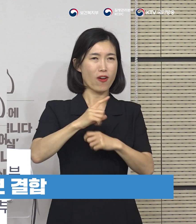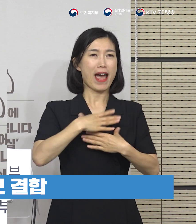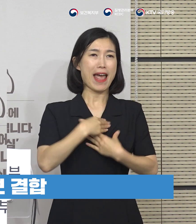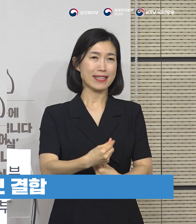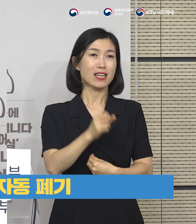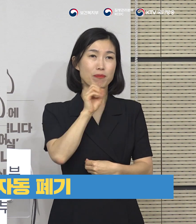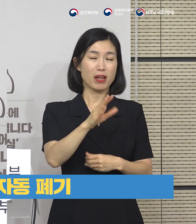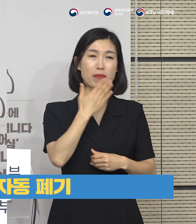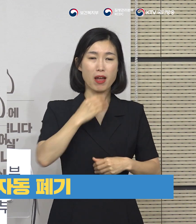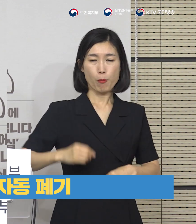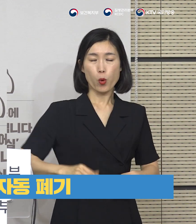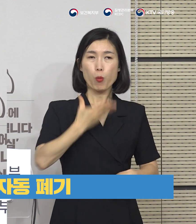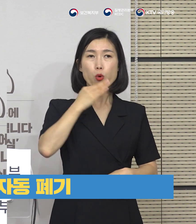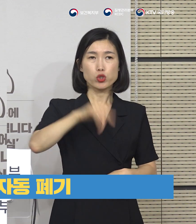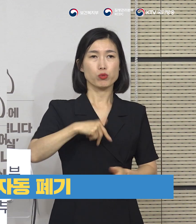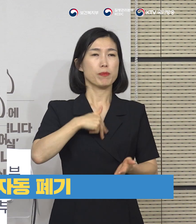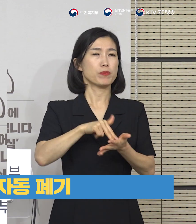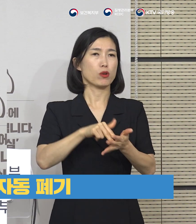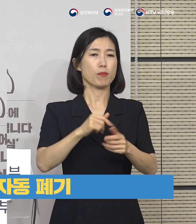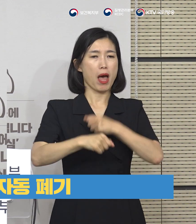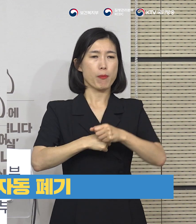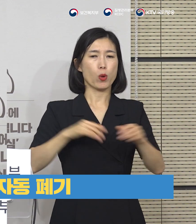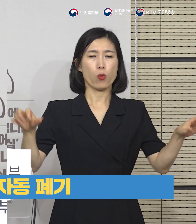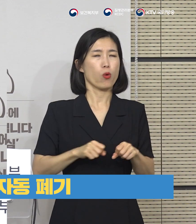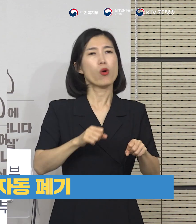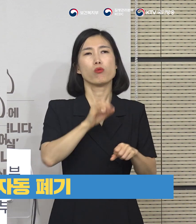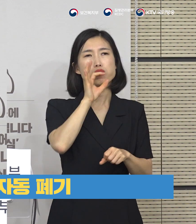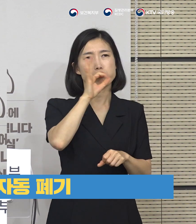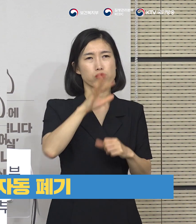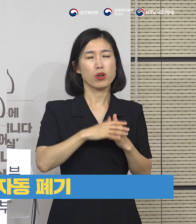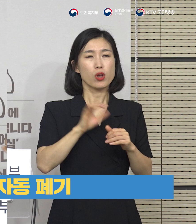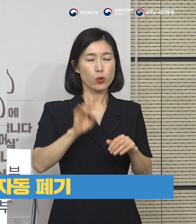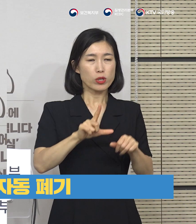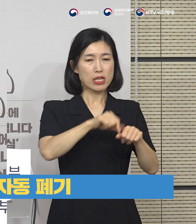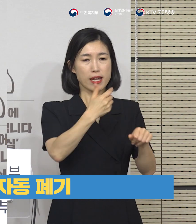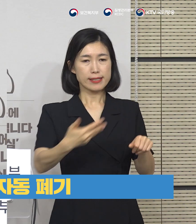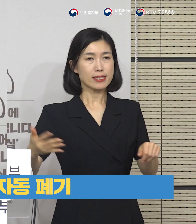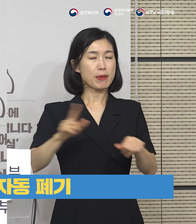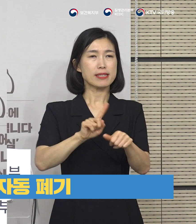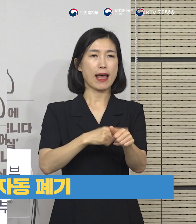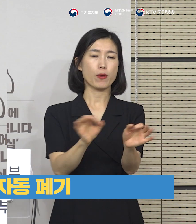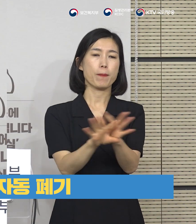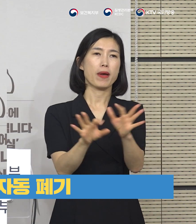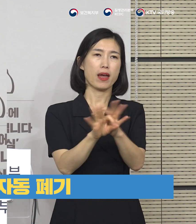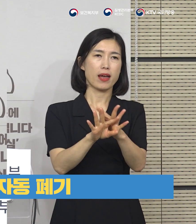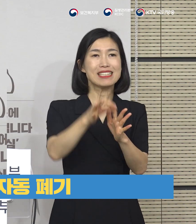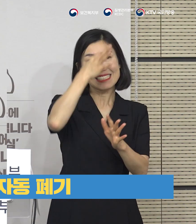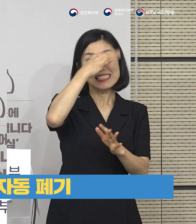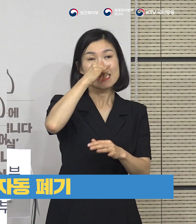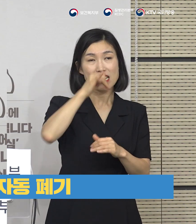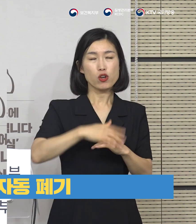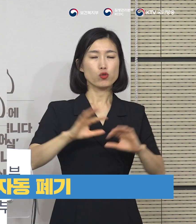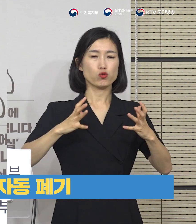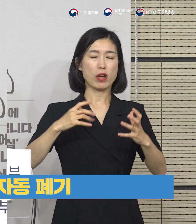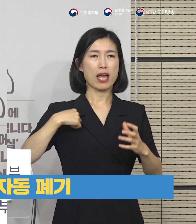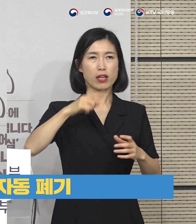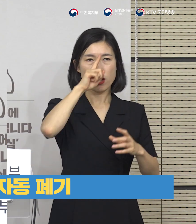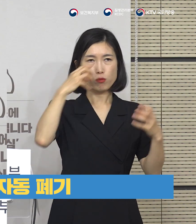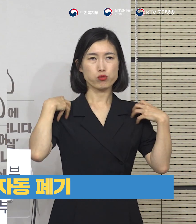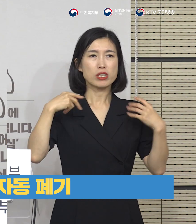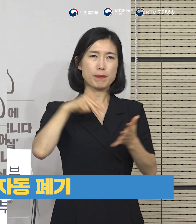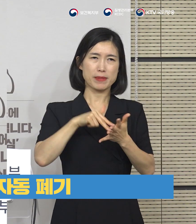말씀을 드리면 이 정보도 필요한 시간이 지나면 자동적으로 폐기 처분토록 되어 있습니다.